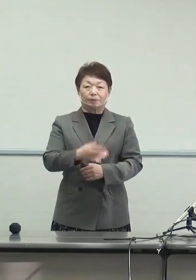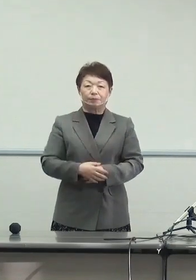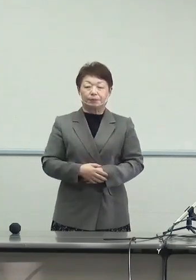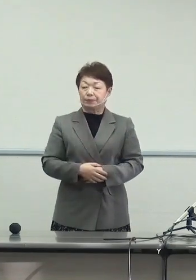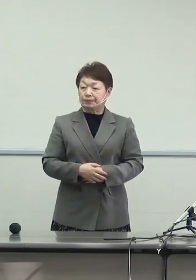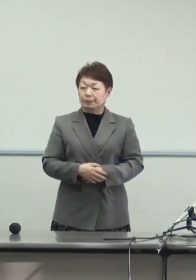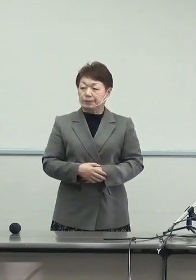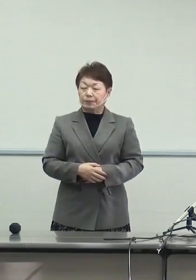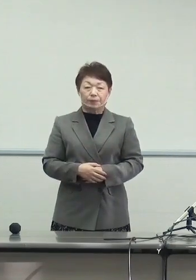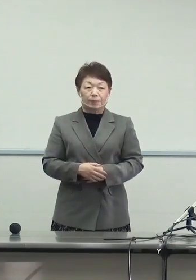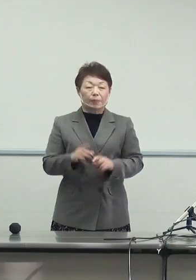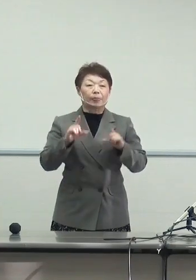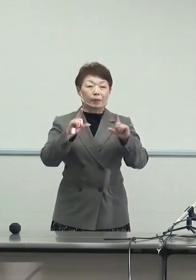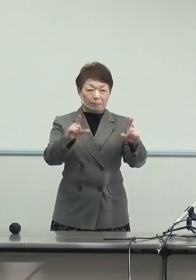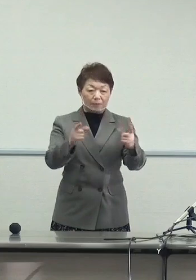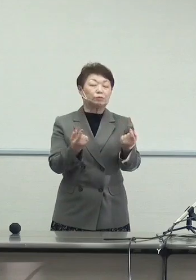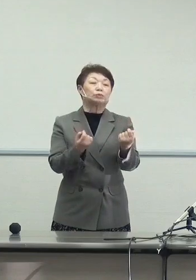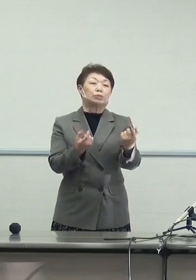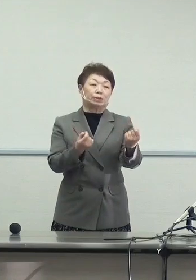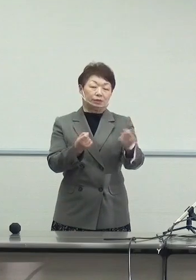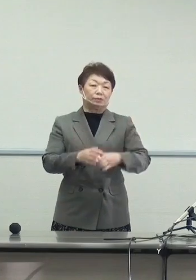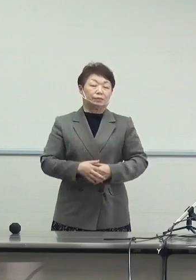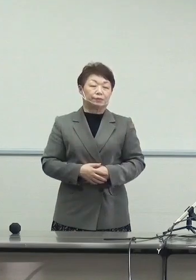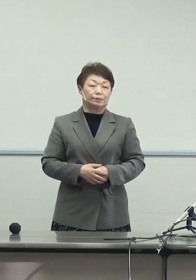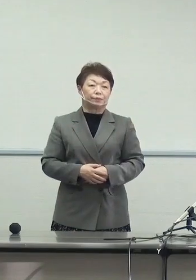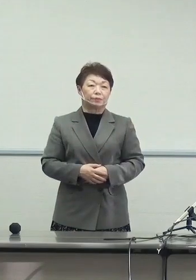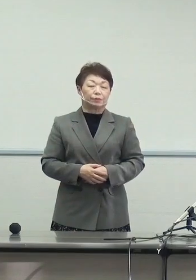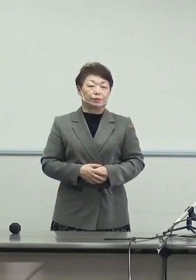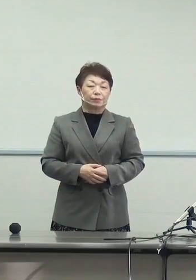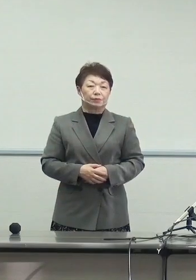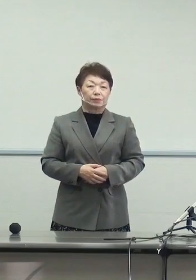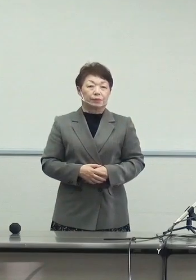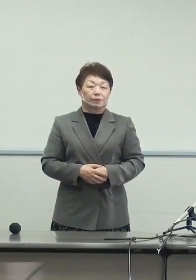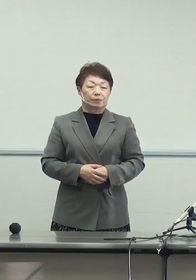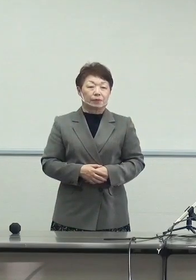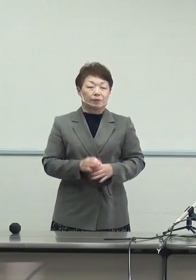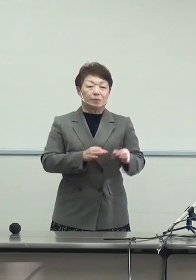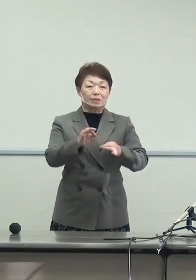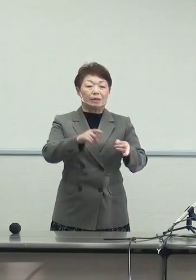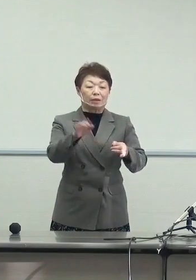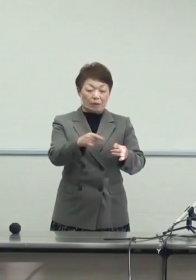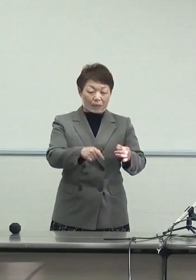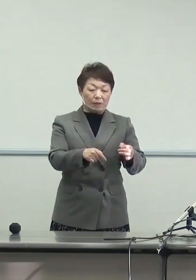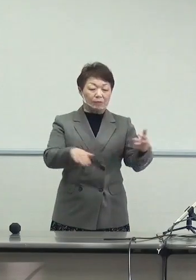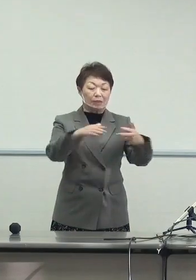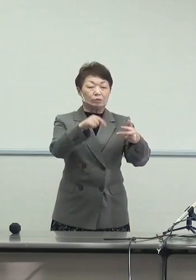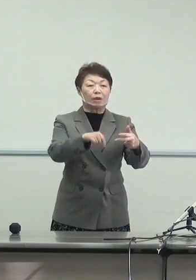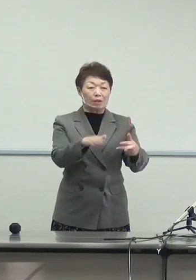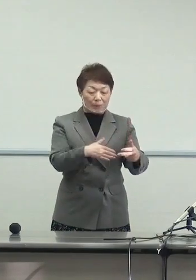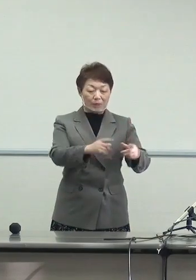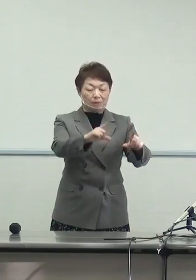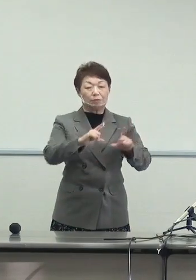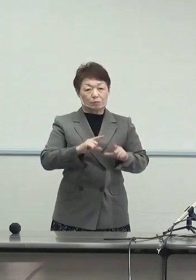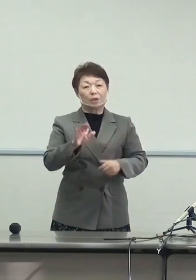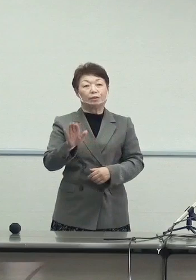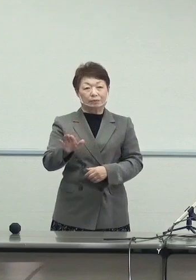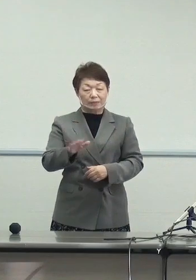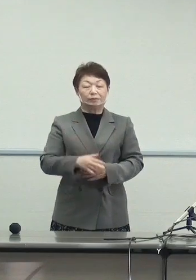基本的にそれでよろしいですね。はい、そのように当該店舗から報告を受けています 。わかりました。ありがとうございます